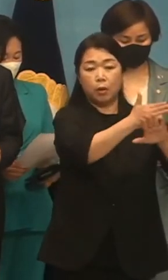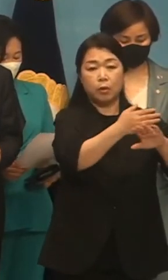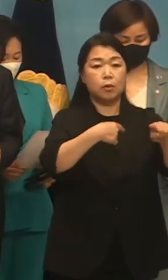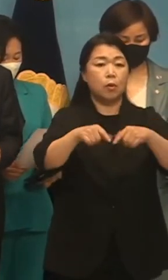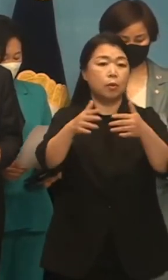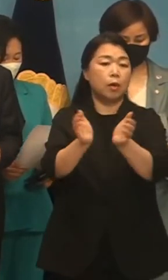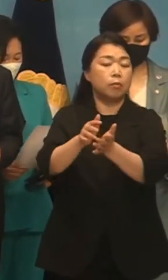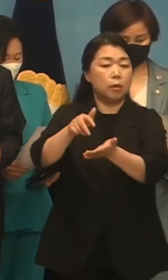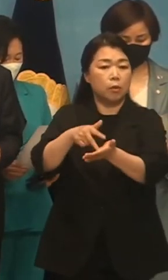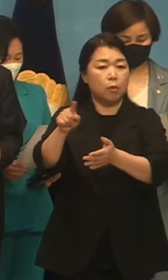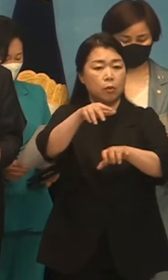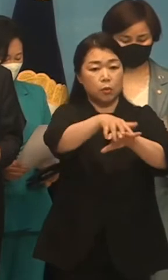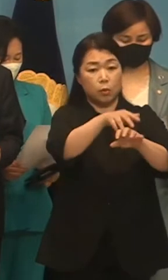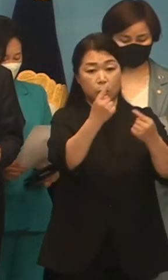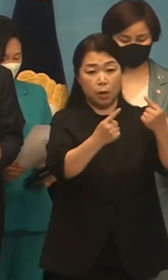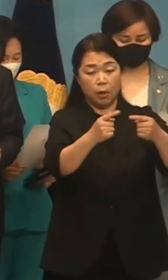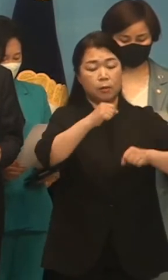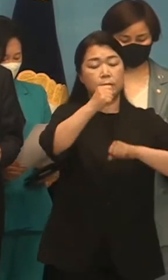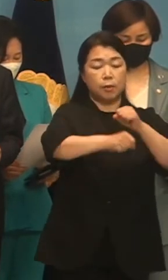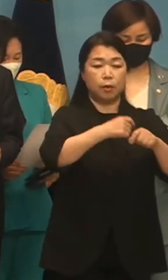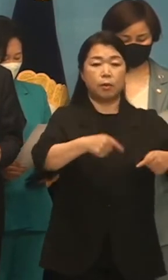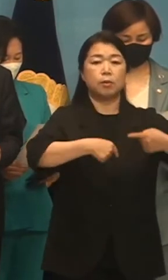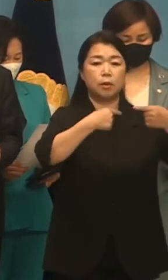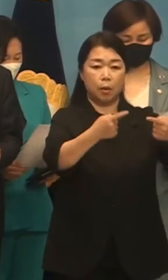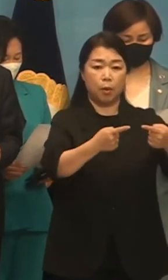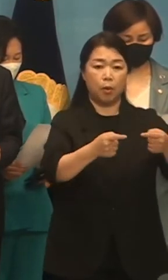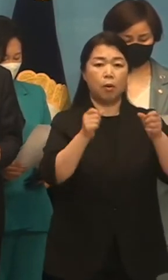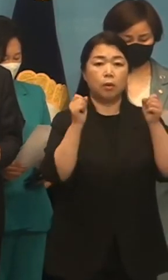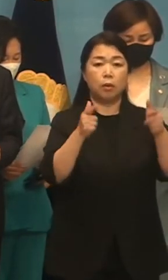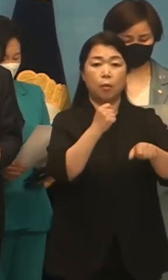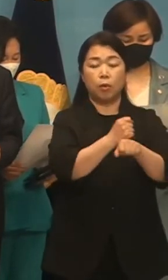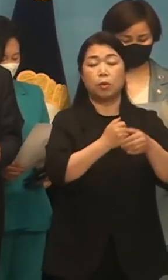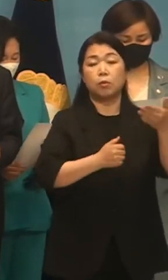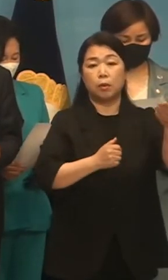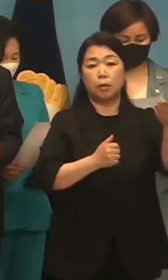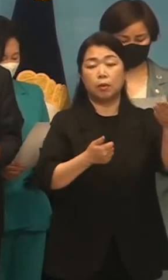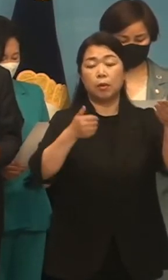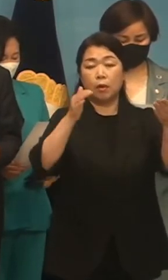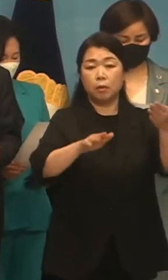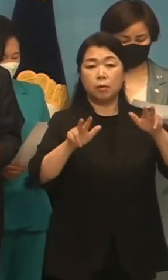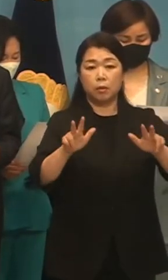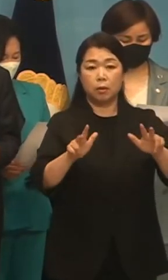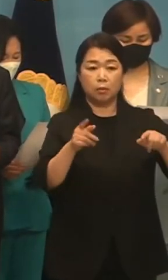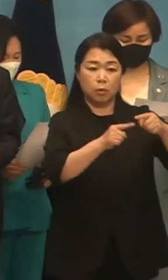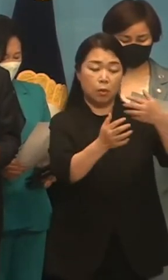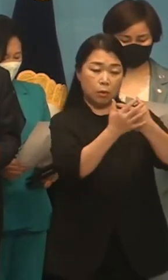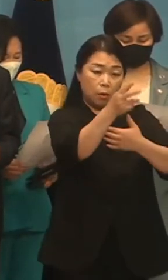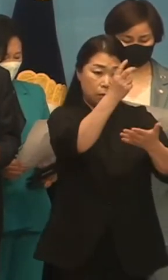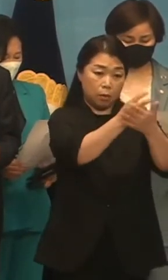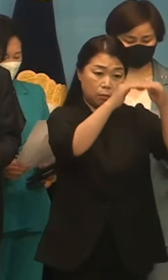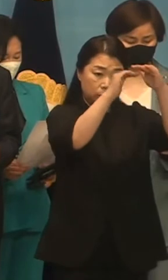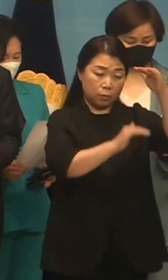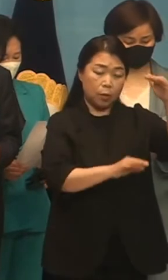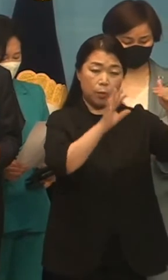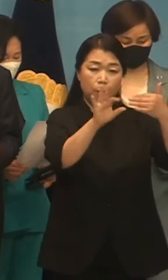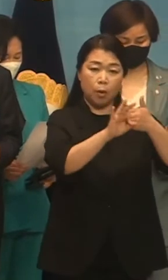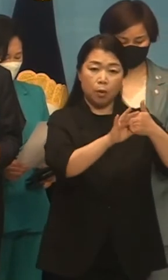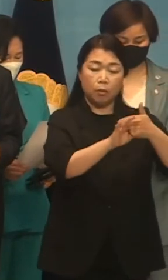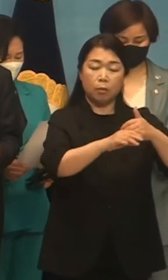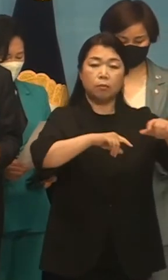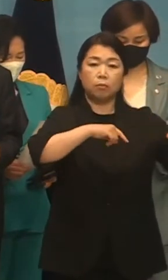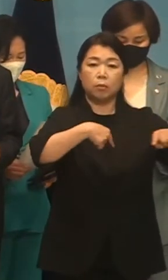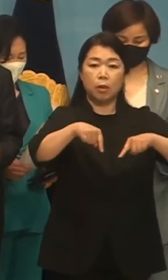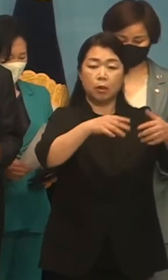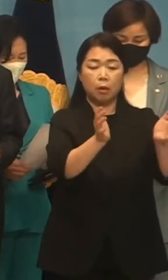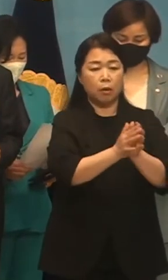어느 조직보다 자유로운 참여의 기회가 보장되어야 합니다. 그러나 현재의 전당대회 당규로는 당의 역동성을